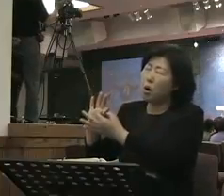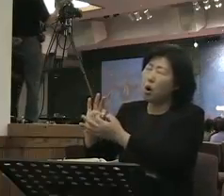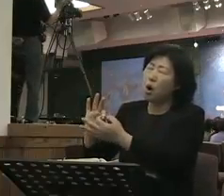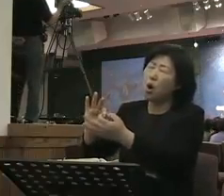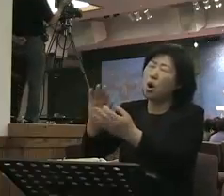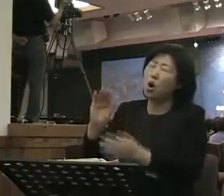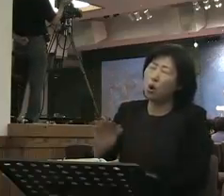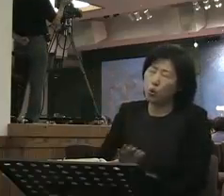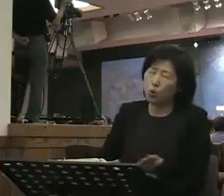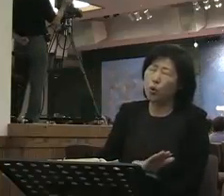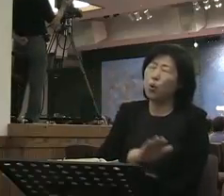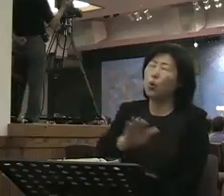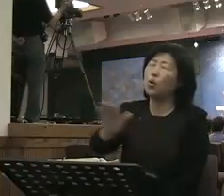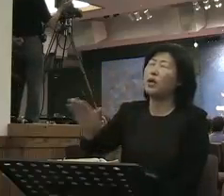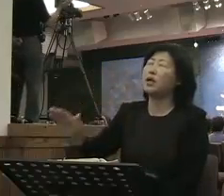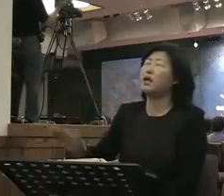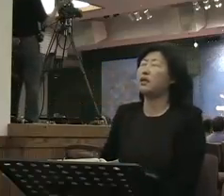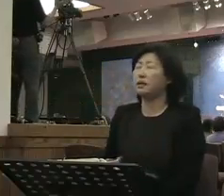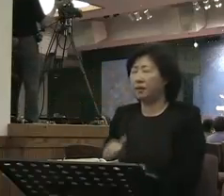찬양하며